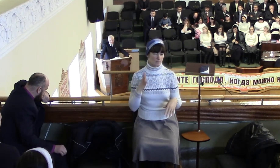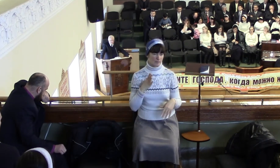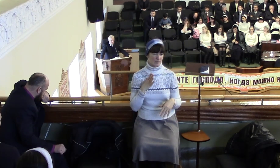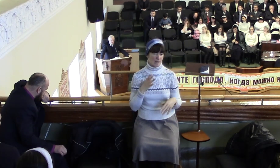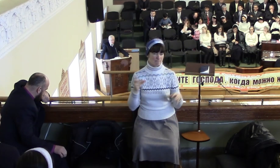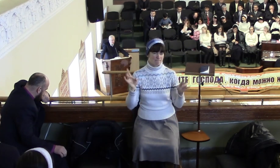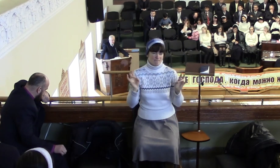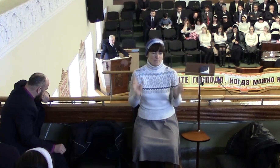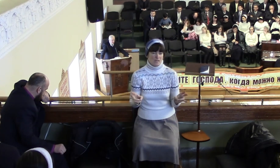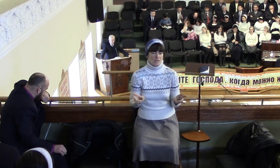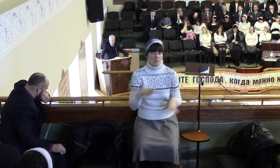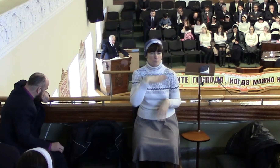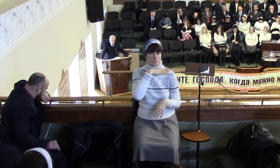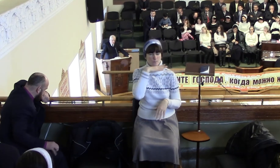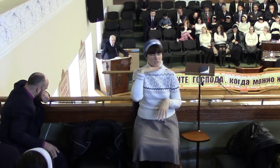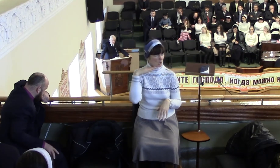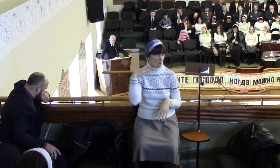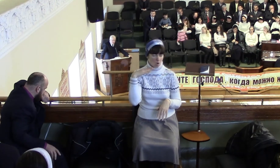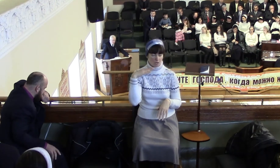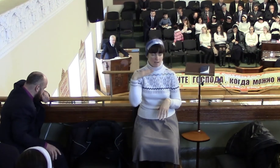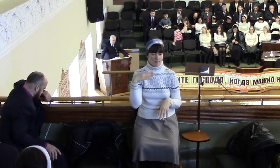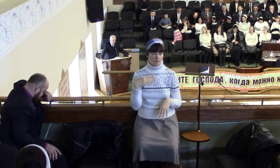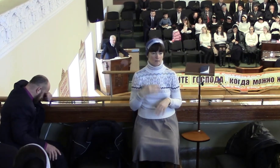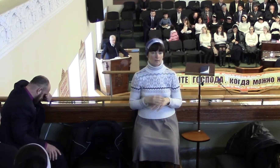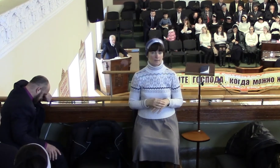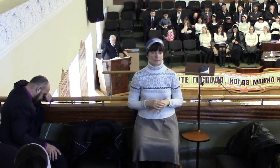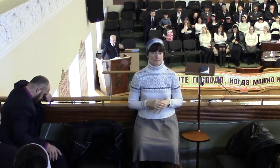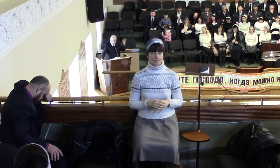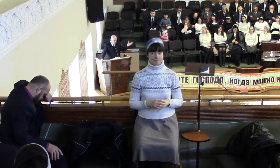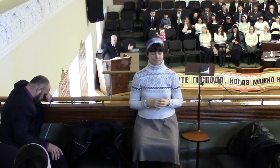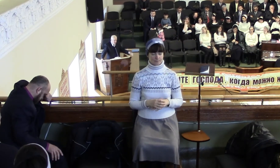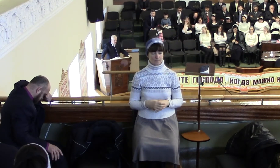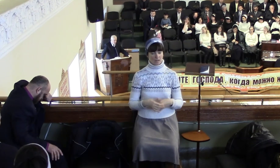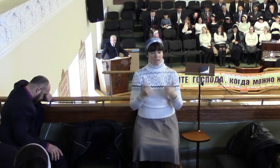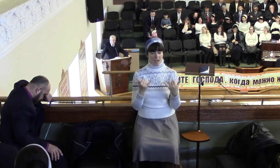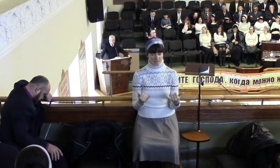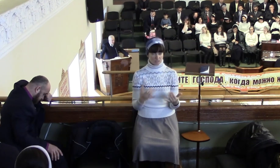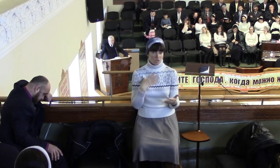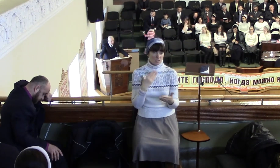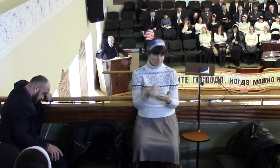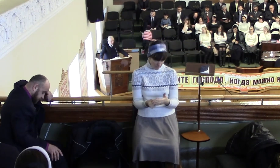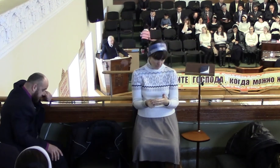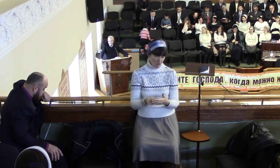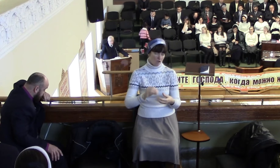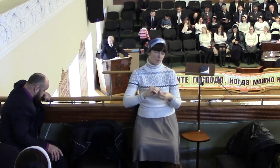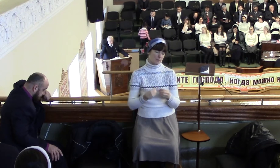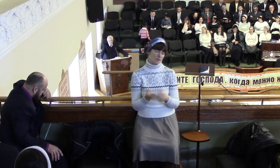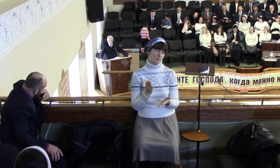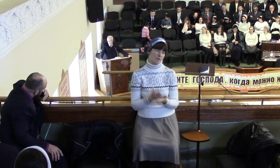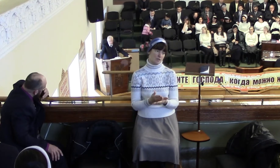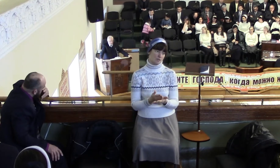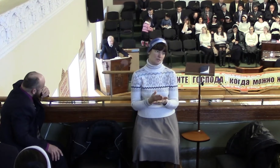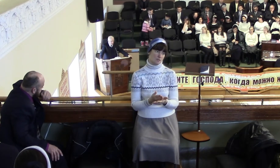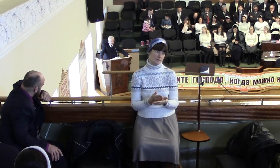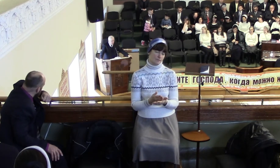о трагедии войны. Это было ужасное время. Теперь у нас своя проблема есть, и вы